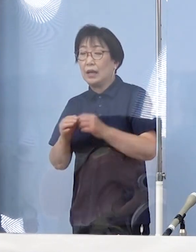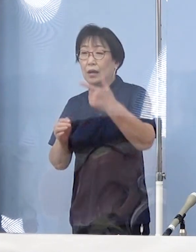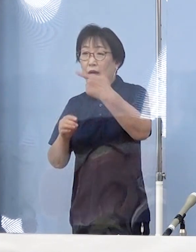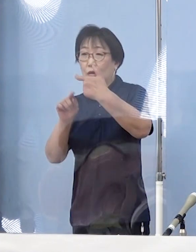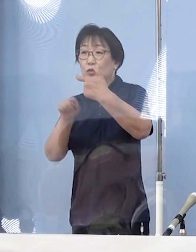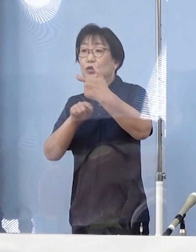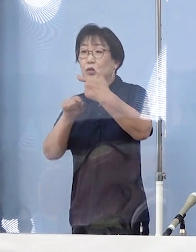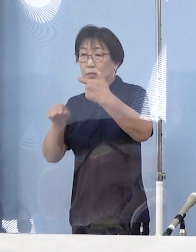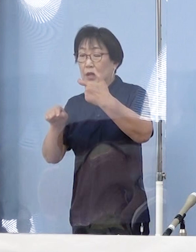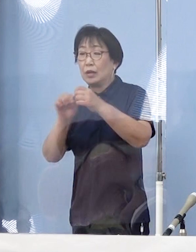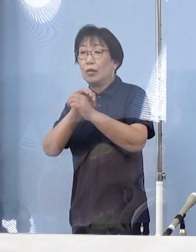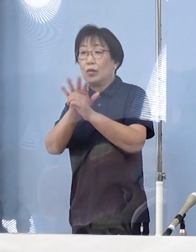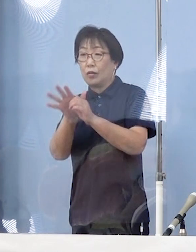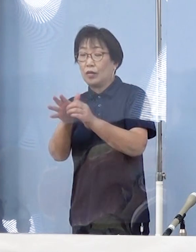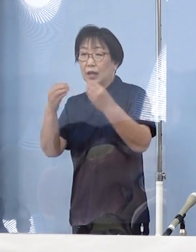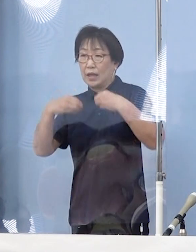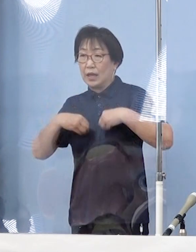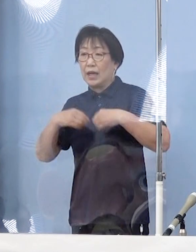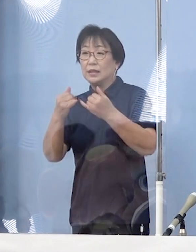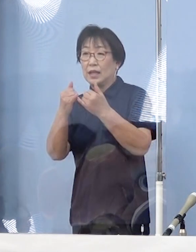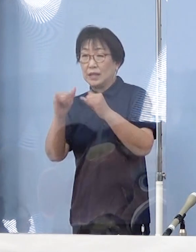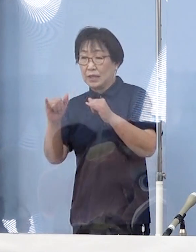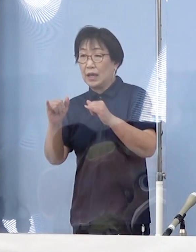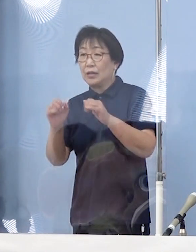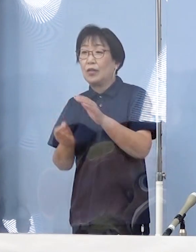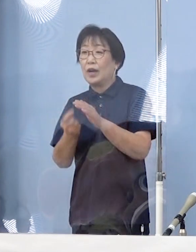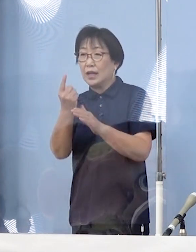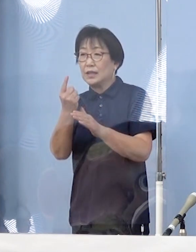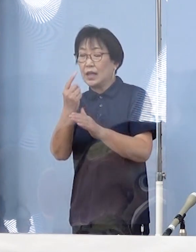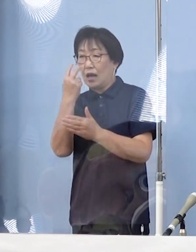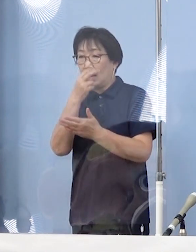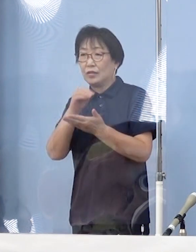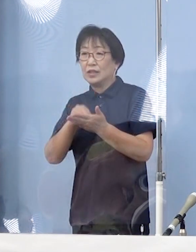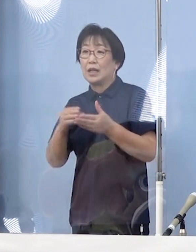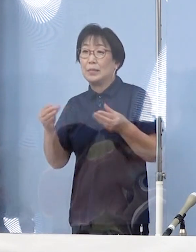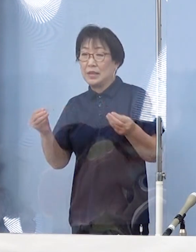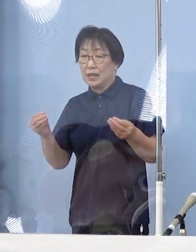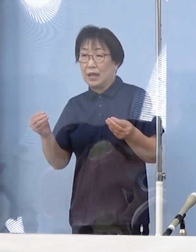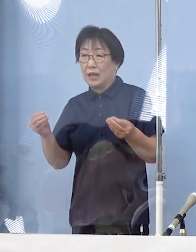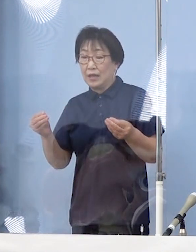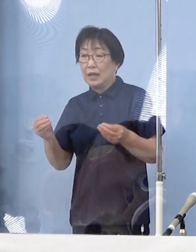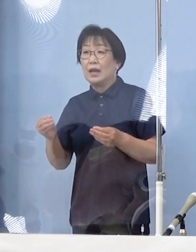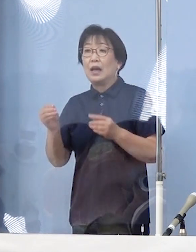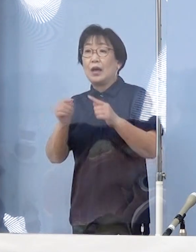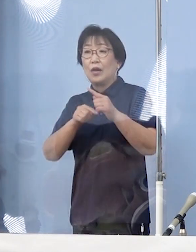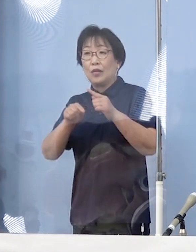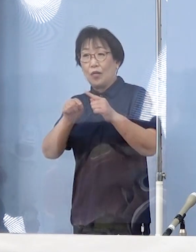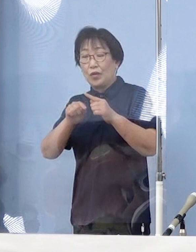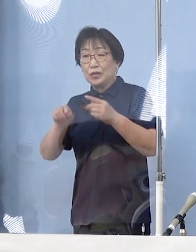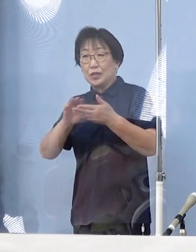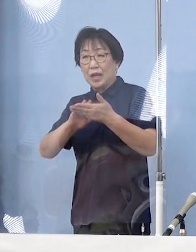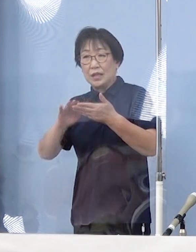の新型コロナウイルス感染者の発生が確認されました。公衆衛生上の観点から